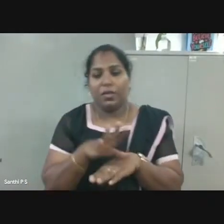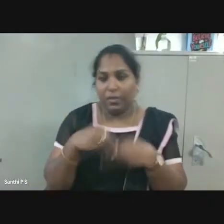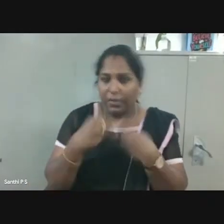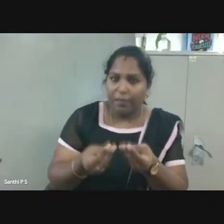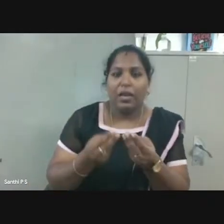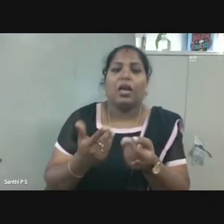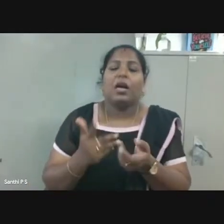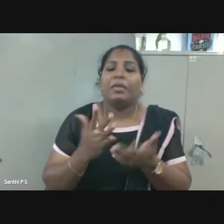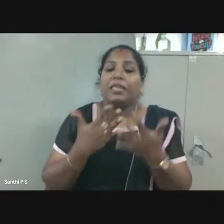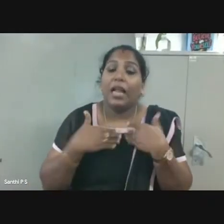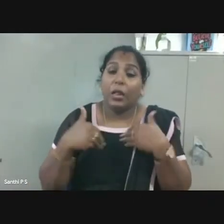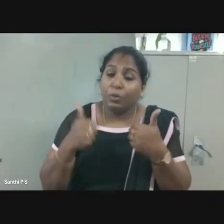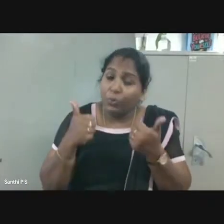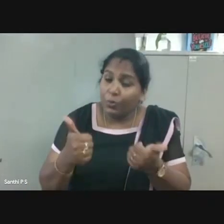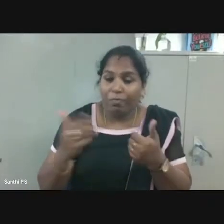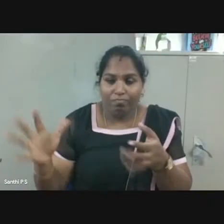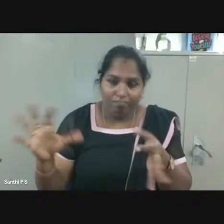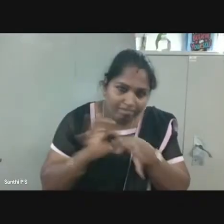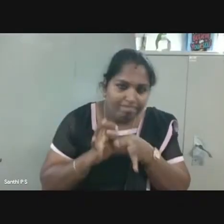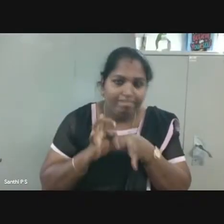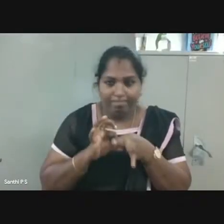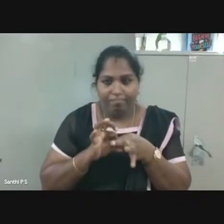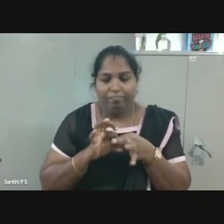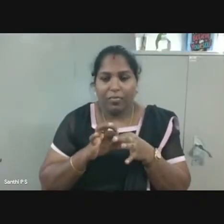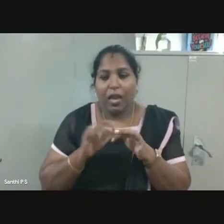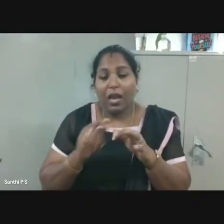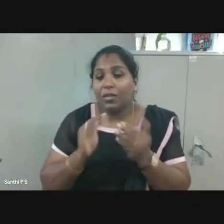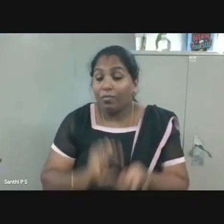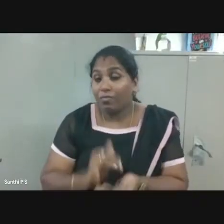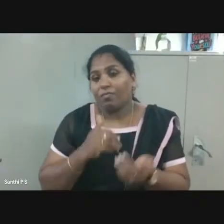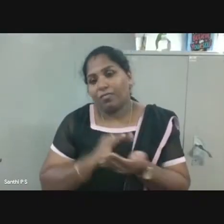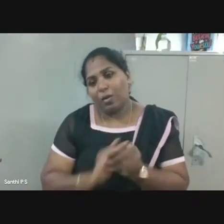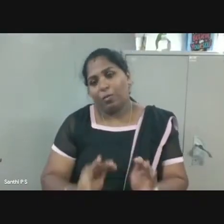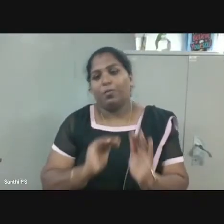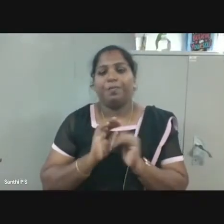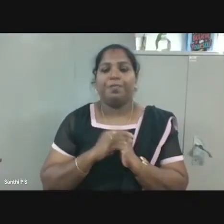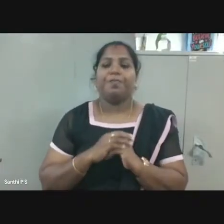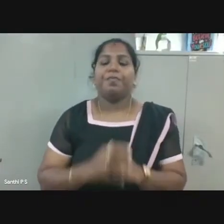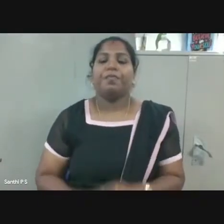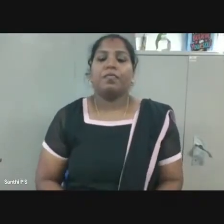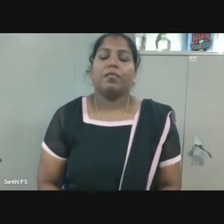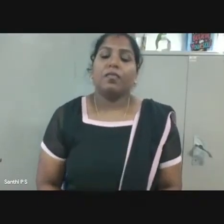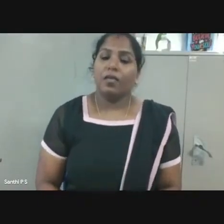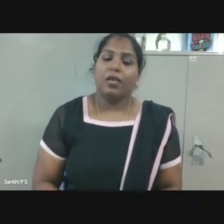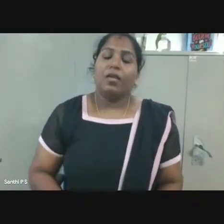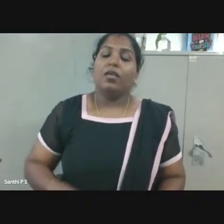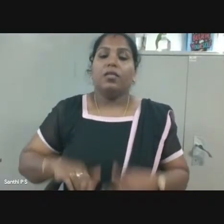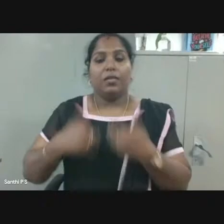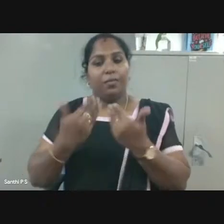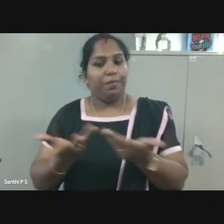അവർക്കൊരു ആരോഗ്യകരമായിട്ടുള്ള ബന്ധങ്ങൾ അവർ തമ്മിൽ നിൽക്കും. അത് ഈ കുഞ്ഞിനെ വളരെയധികം സഹായിക്കും. പിന്നെ ഉള്ളത്